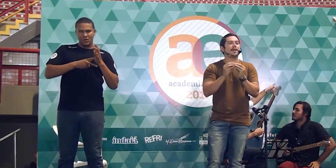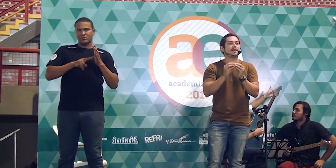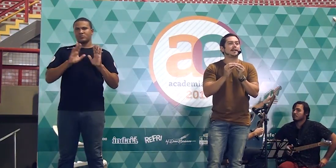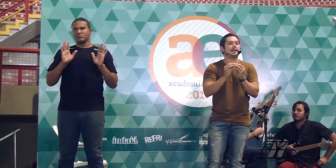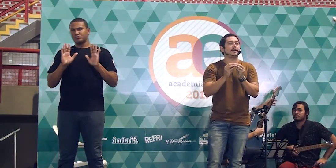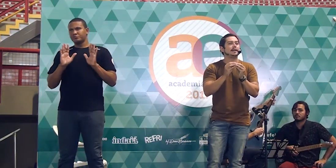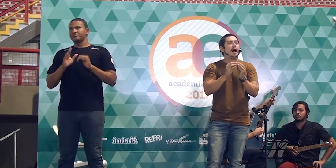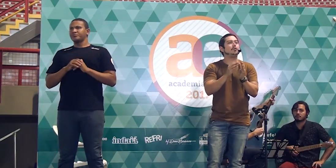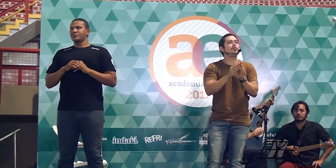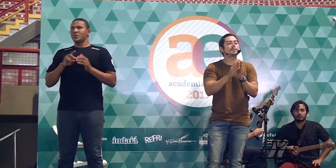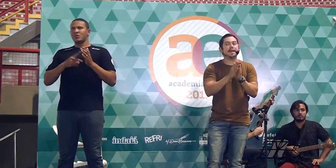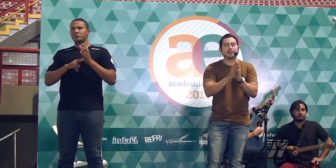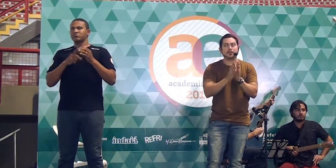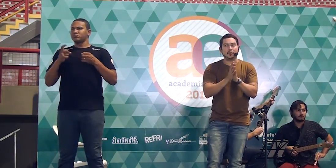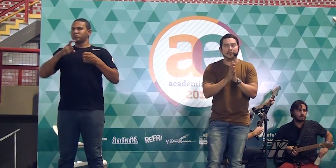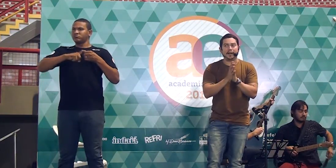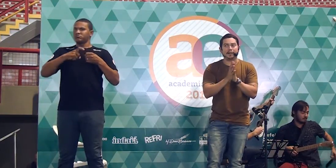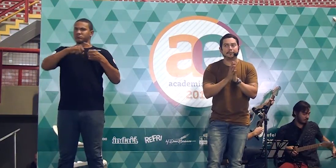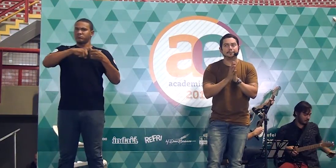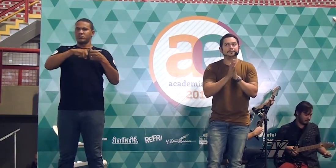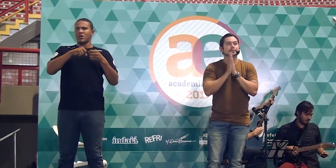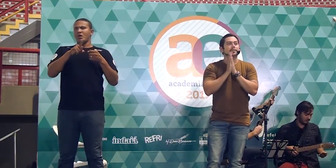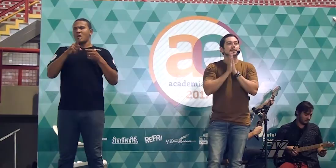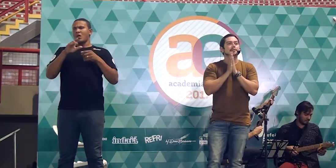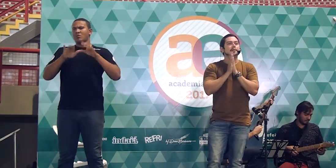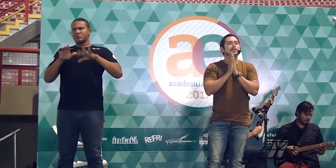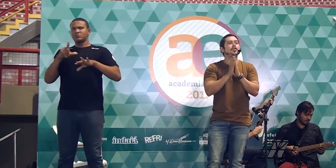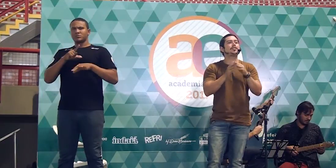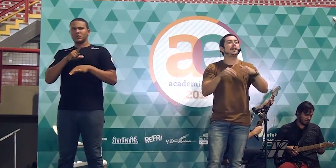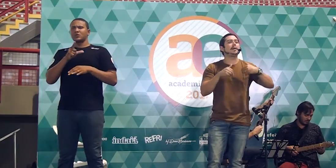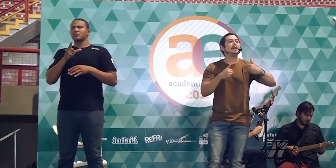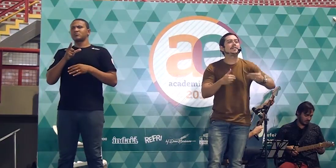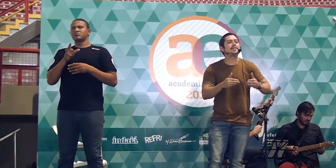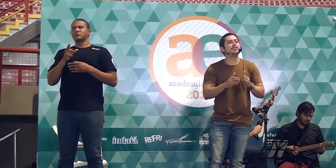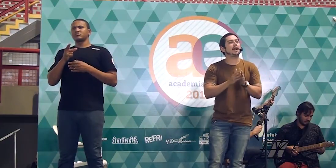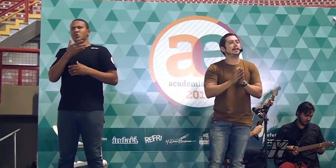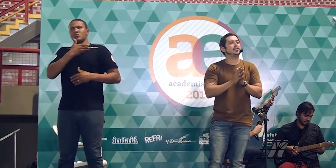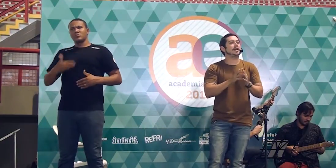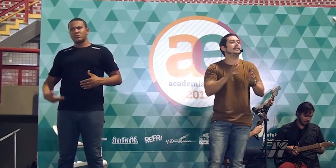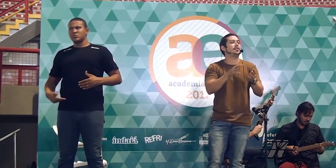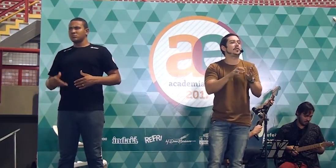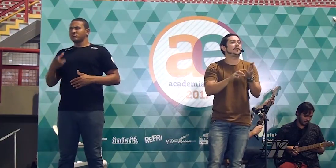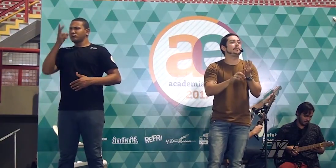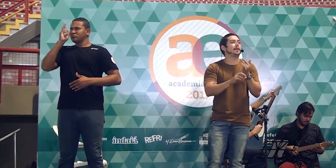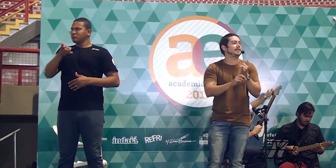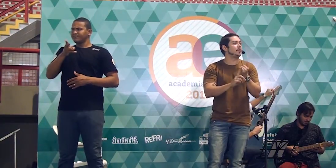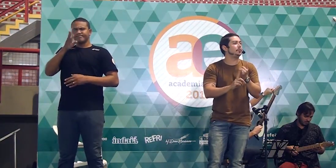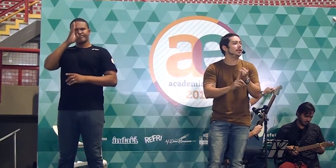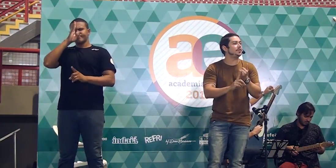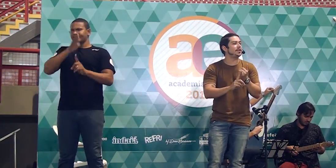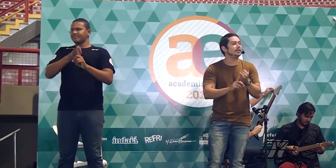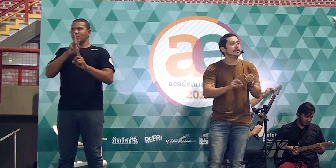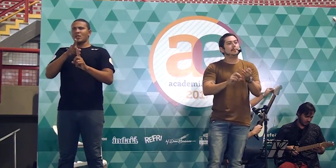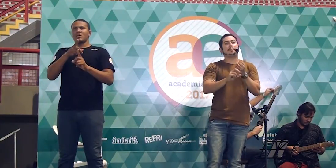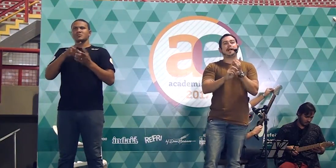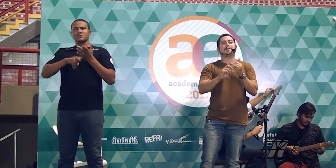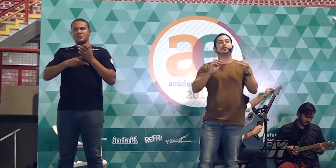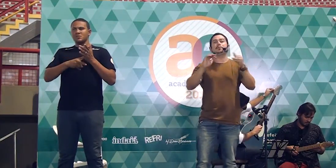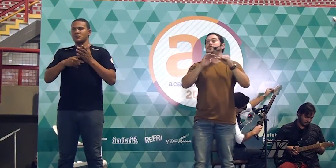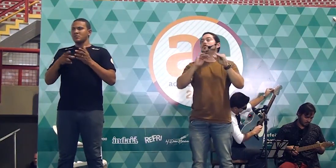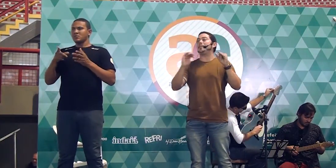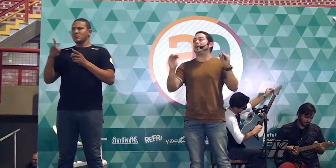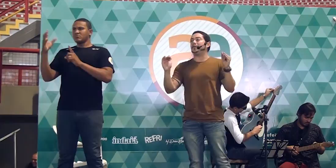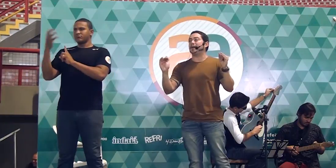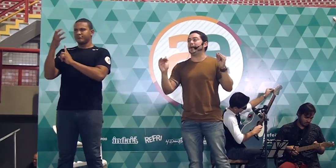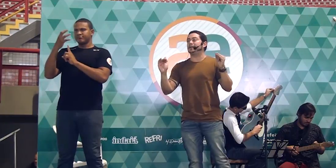chegou a fazer alguns meses de governo extremamente sindicalista. Ele estava sofrendo pressão política.